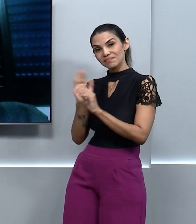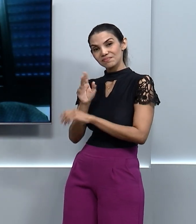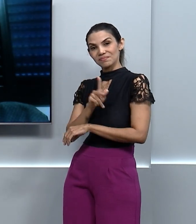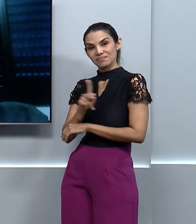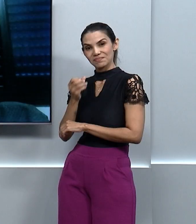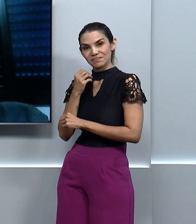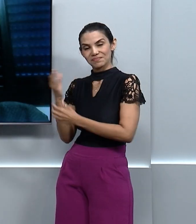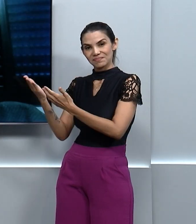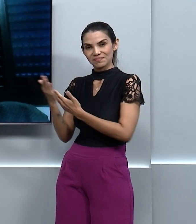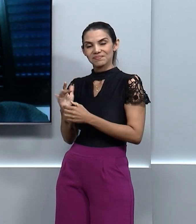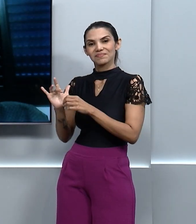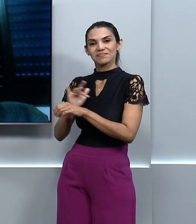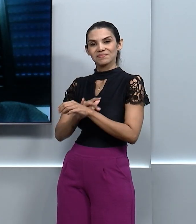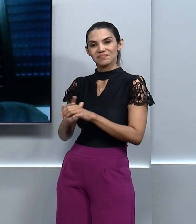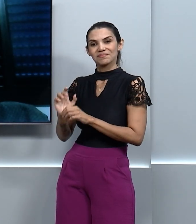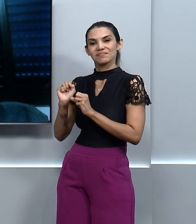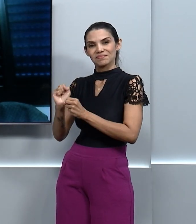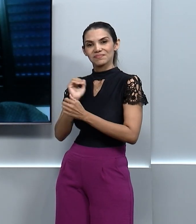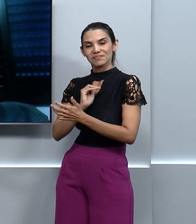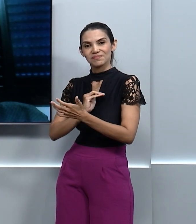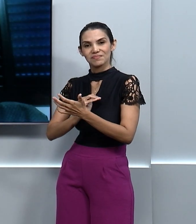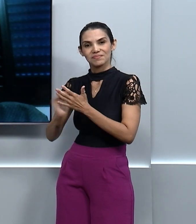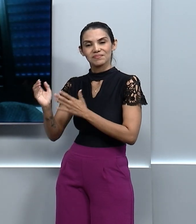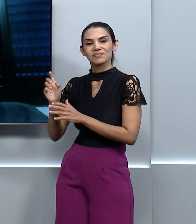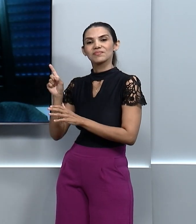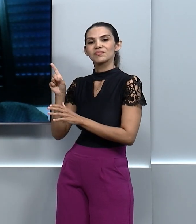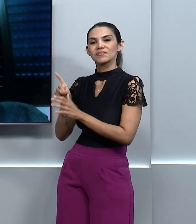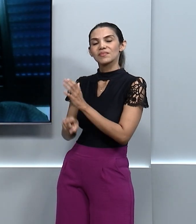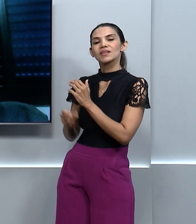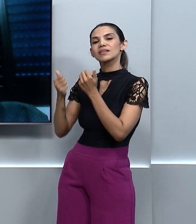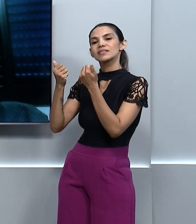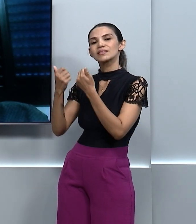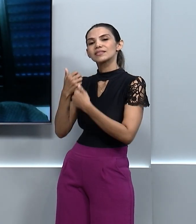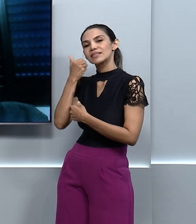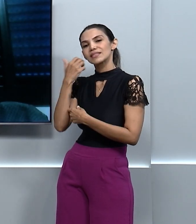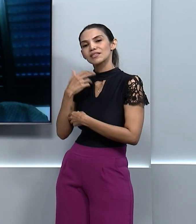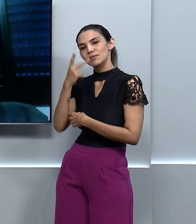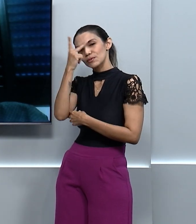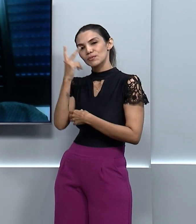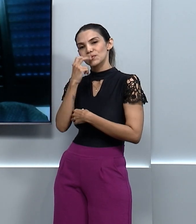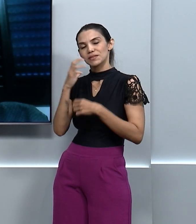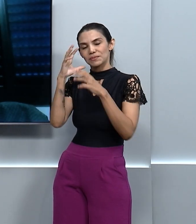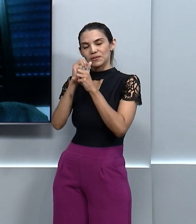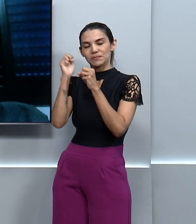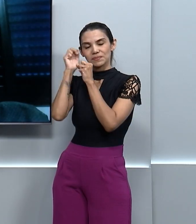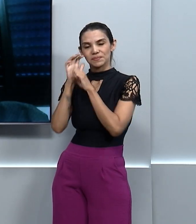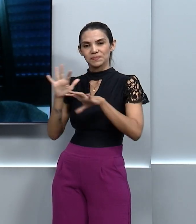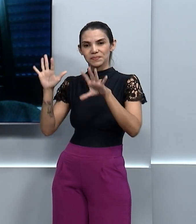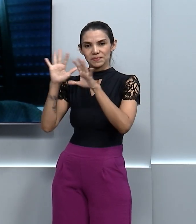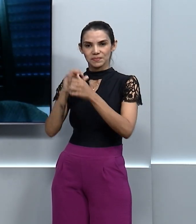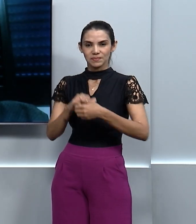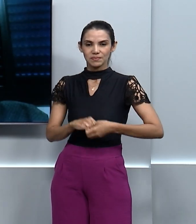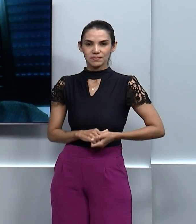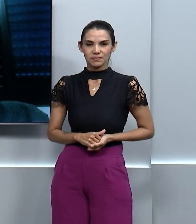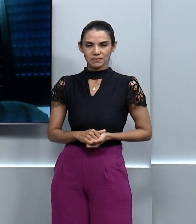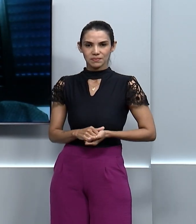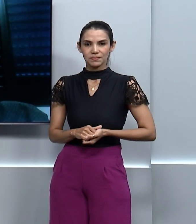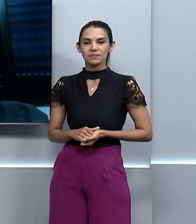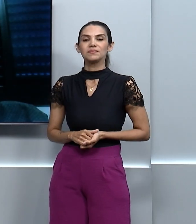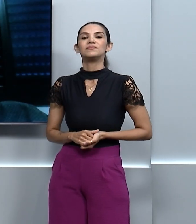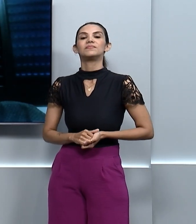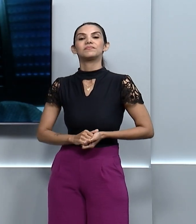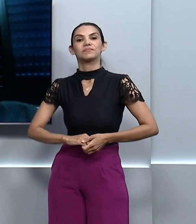bem-vindo ao Conexões. Peço que para a gente começar, o senhor se descreva para o nosso público cego e de baixa visão. Olá, boa